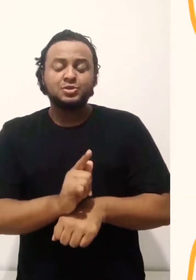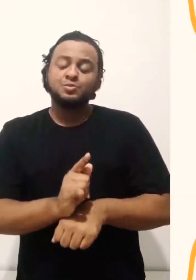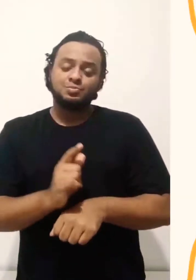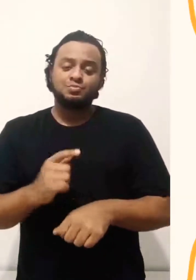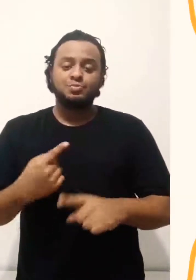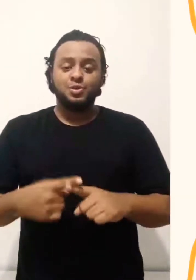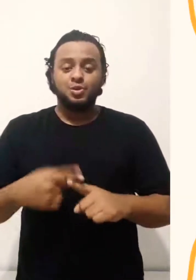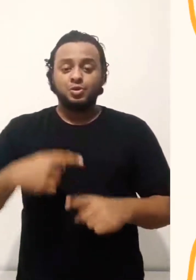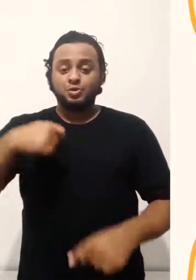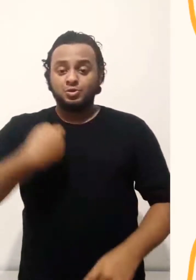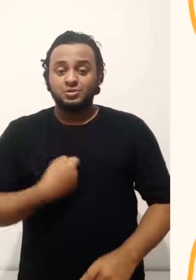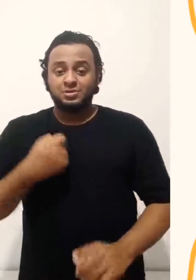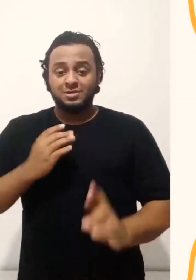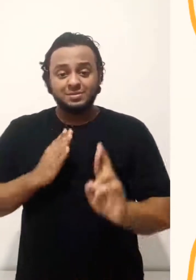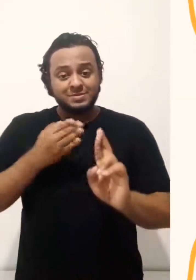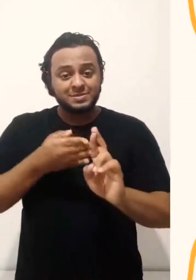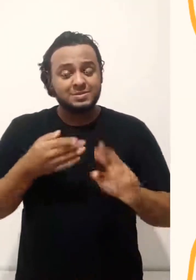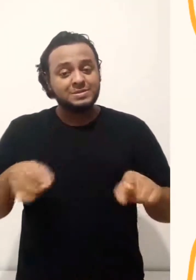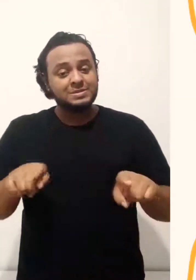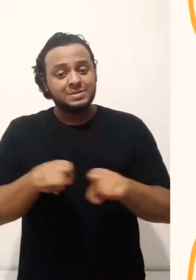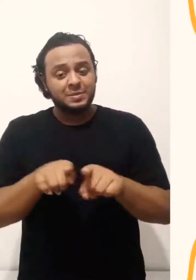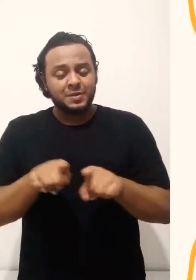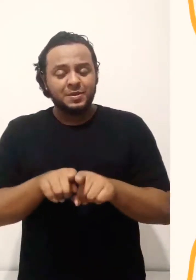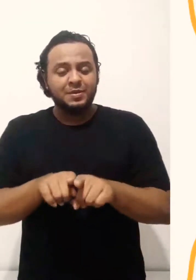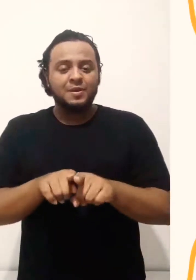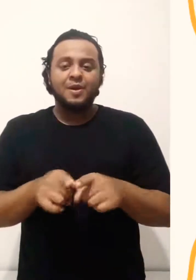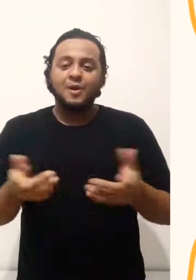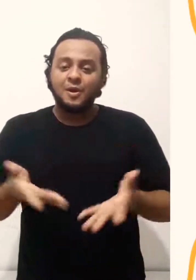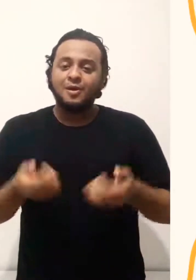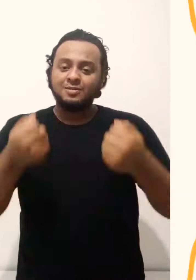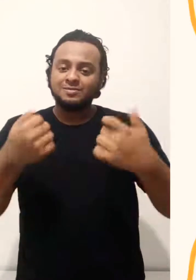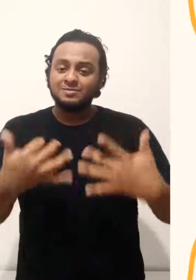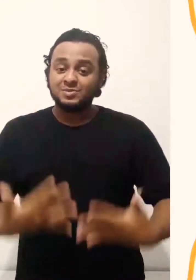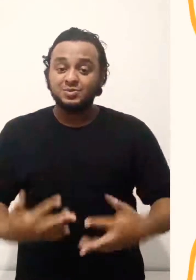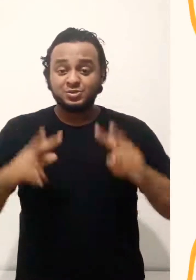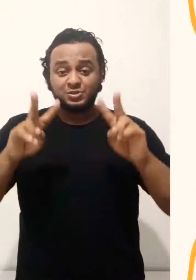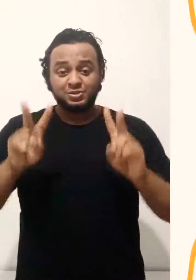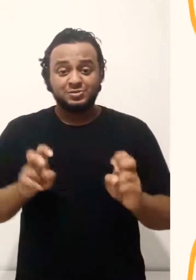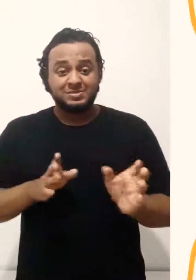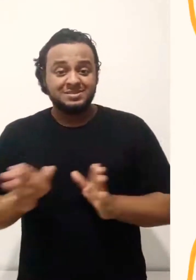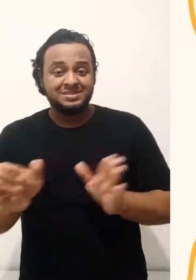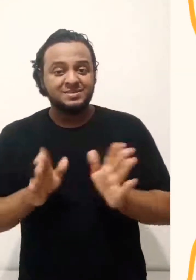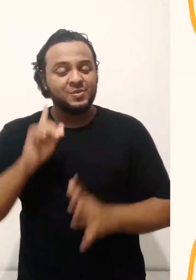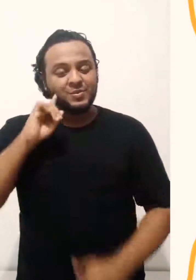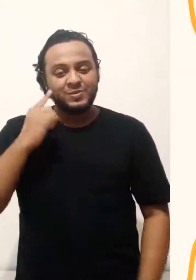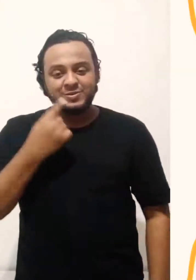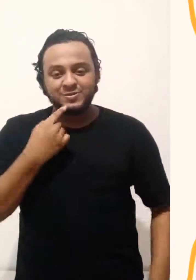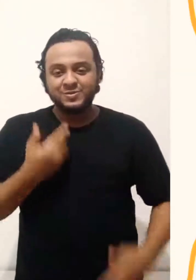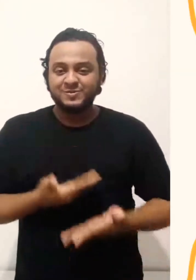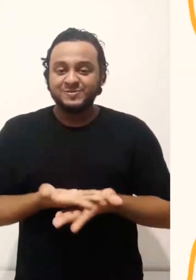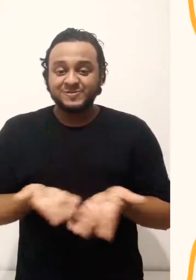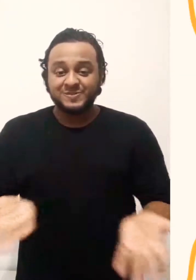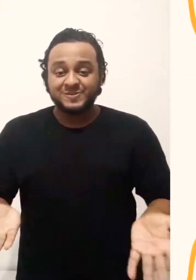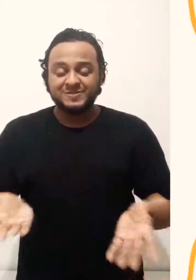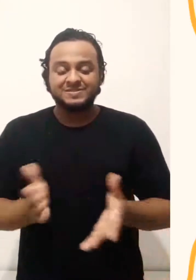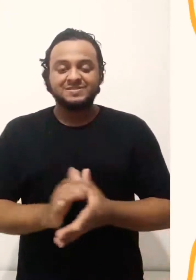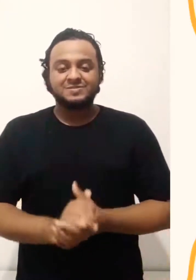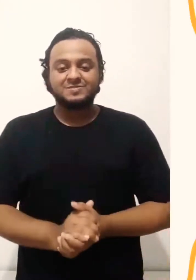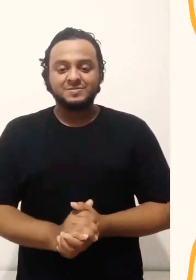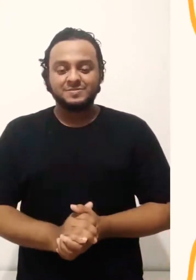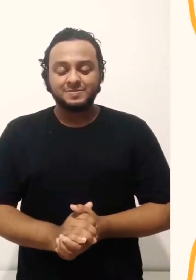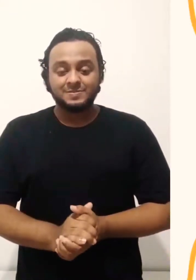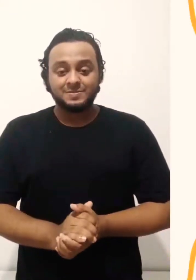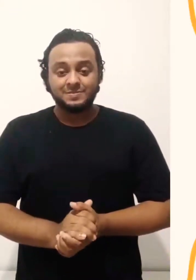do comitê, porque sou representante, e também estarei aqui falando sobre acessibilidade para surdos para